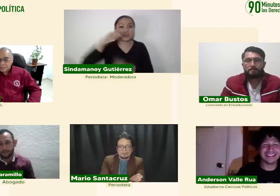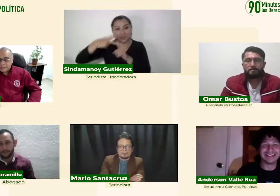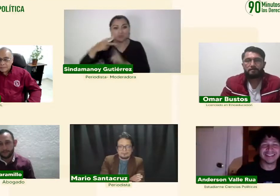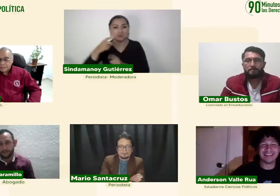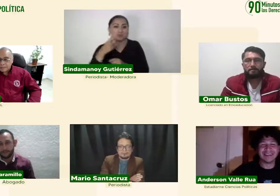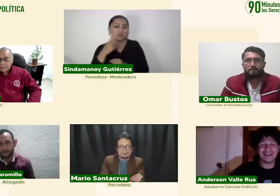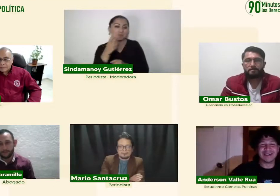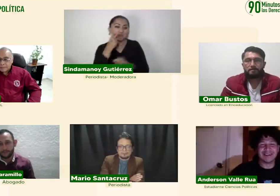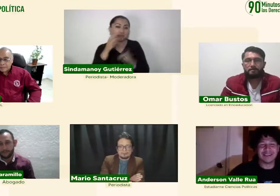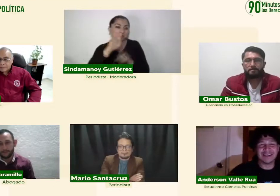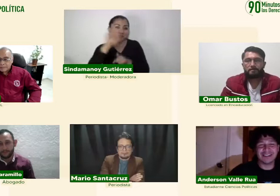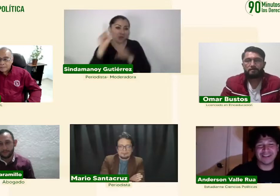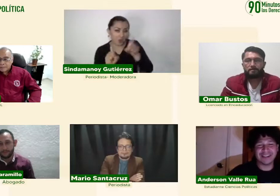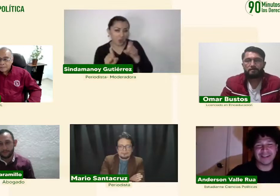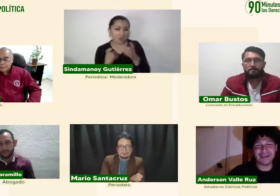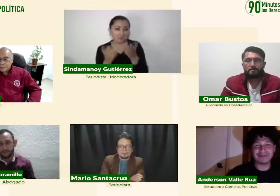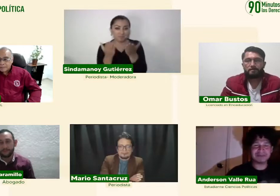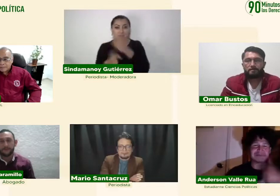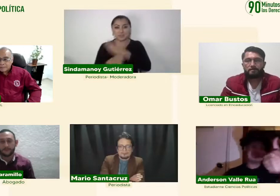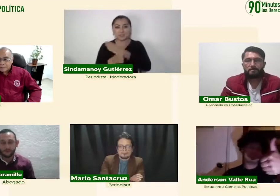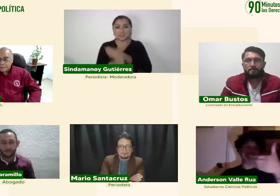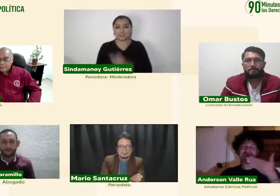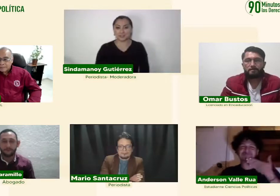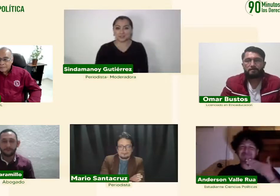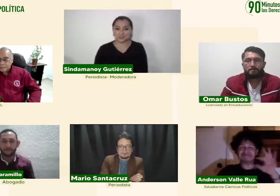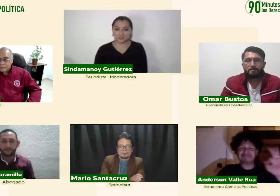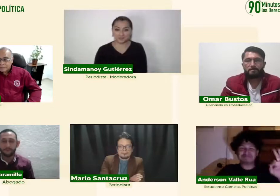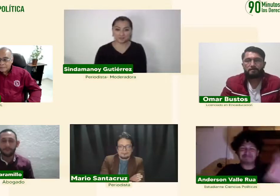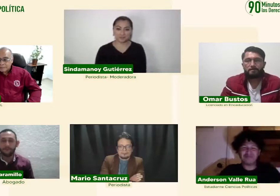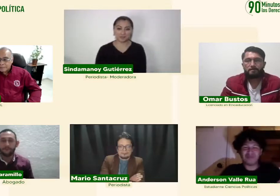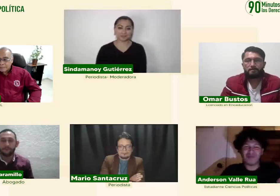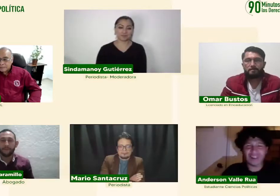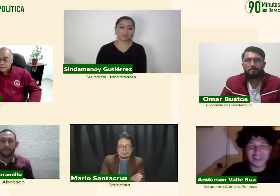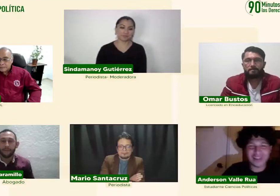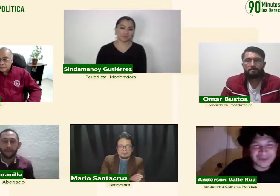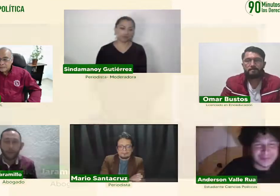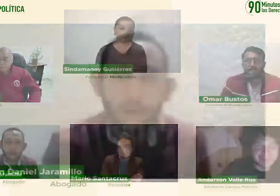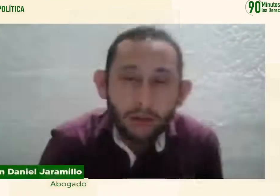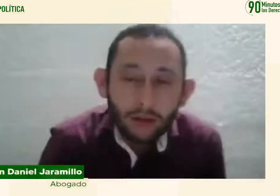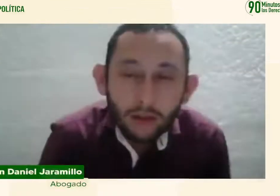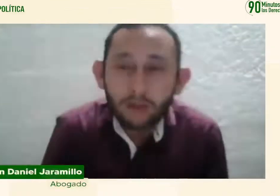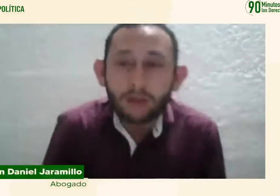ok tranquilo entonces vamos con man daniel y anderson con su pregunta al final